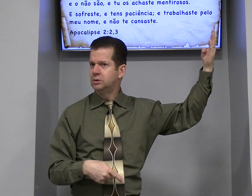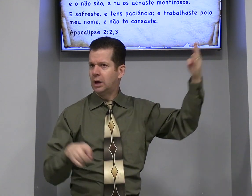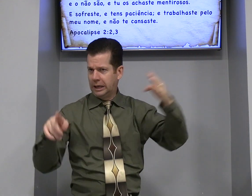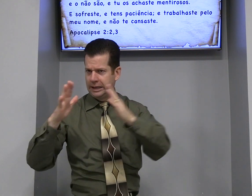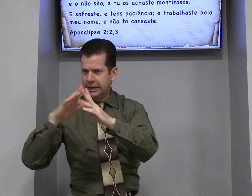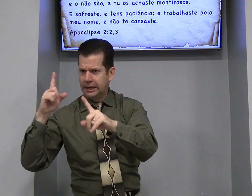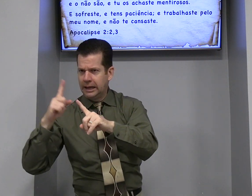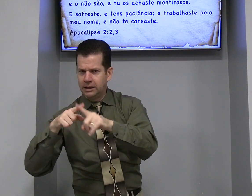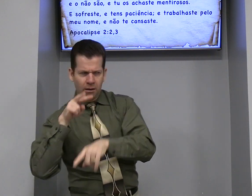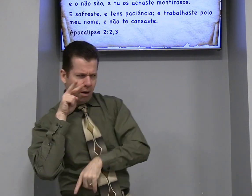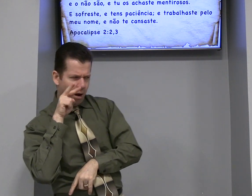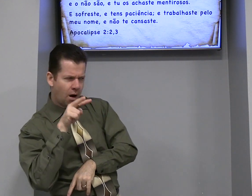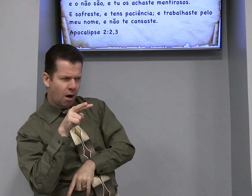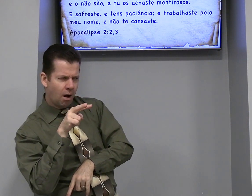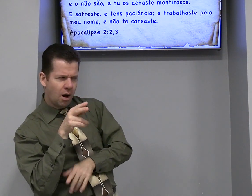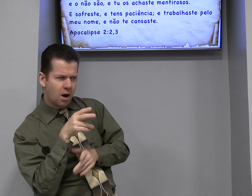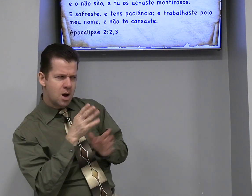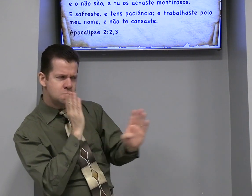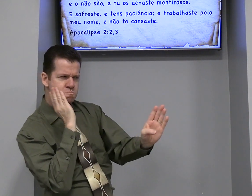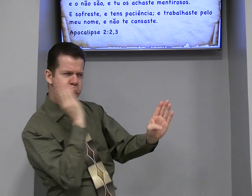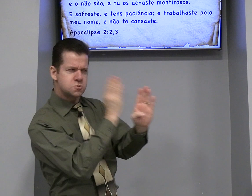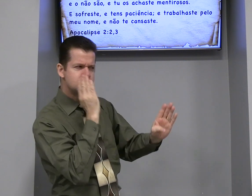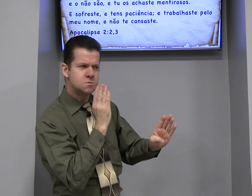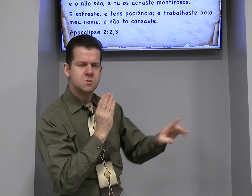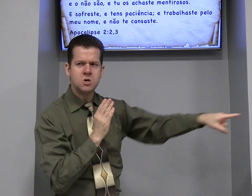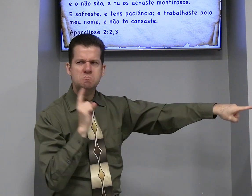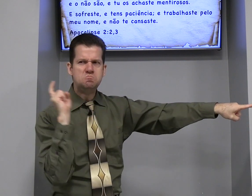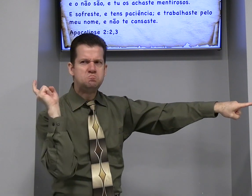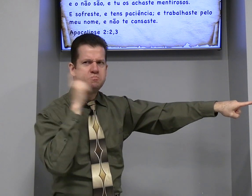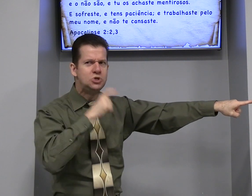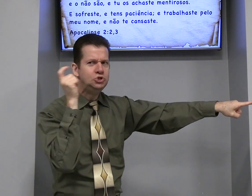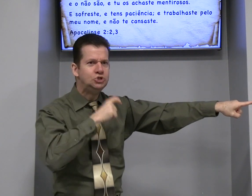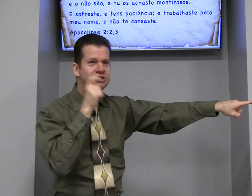que não é, tinha apóstolos falsos.